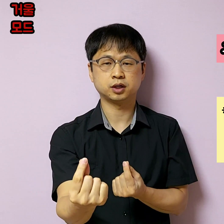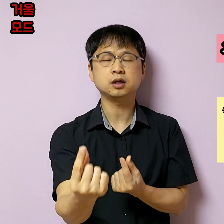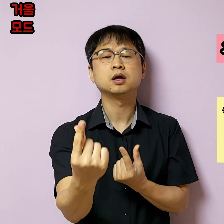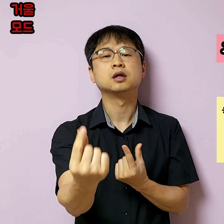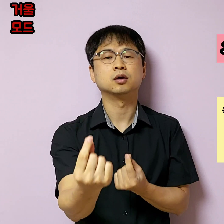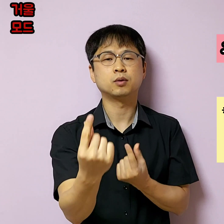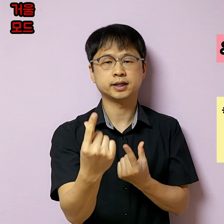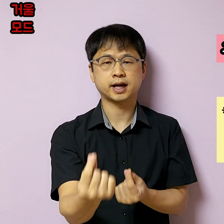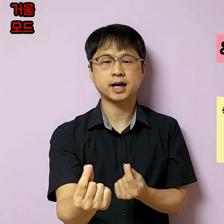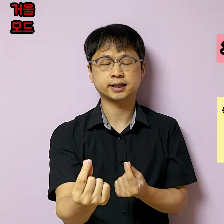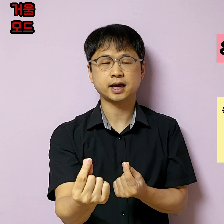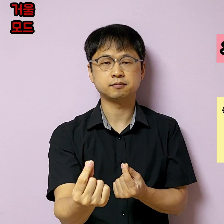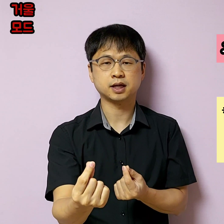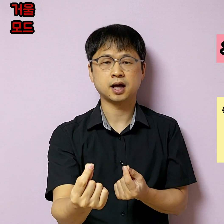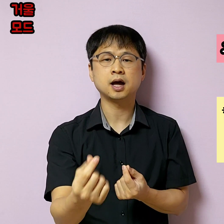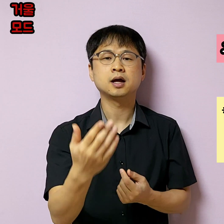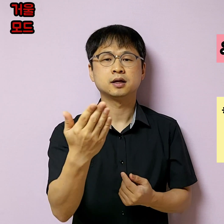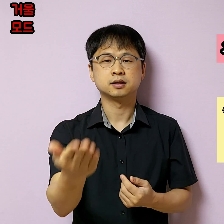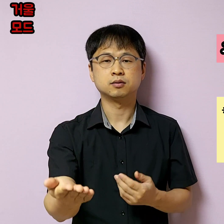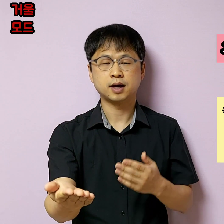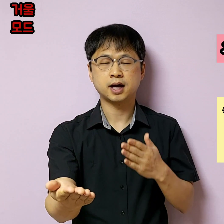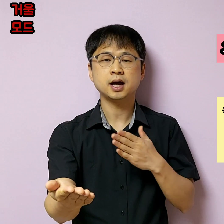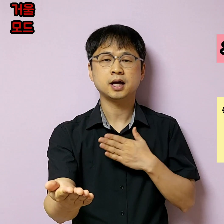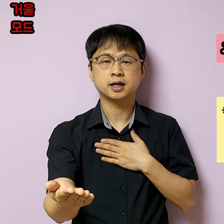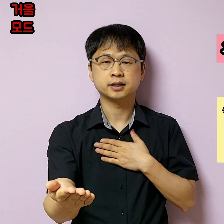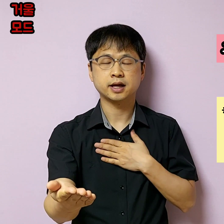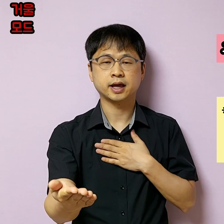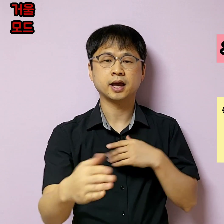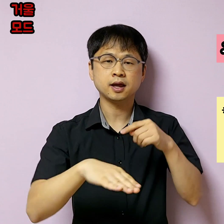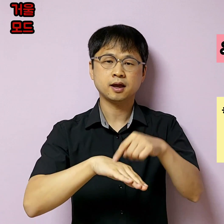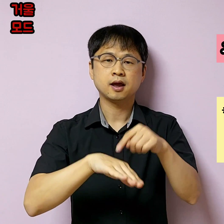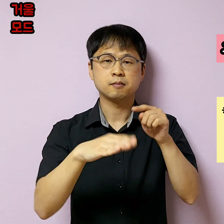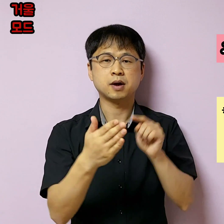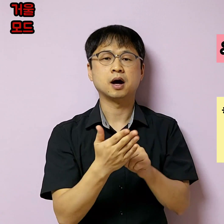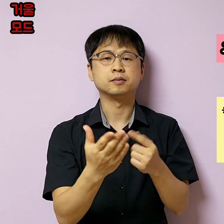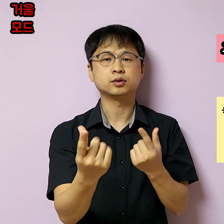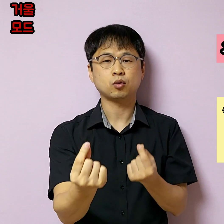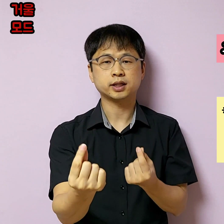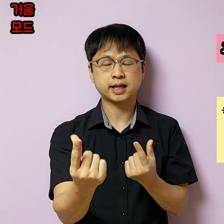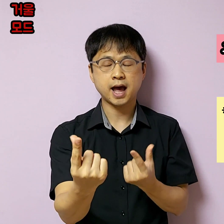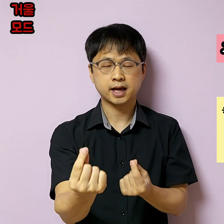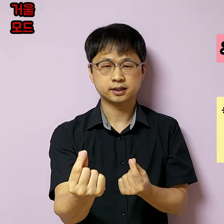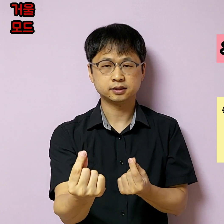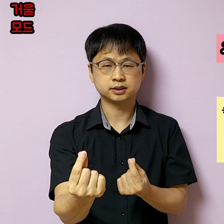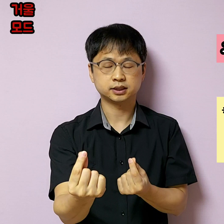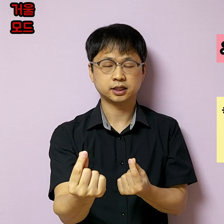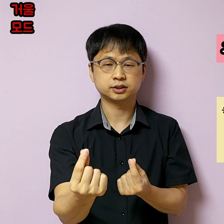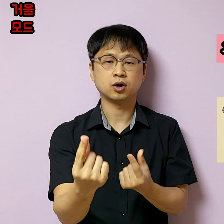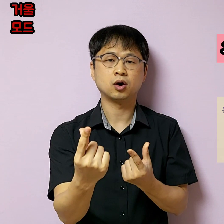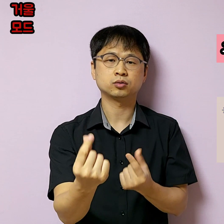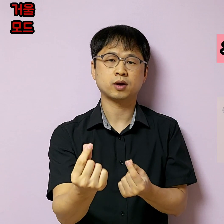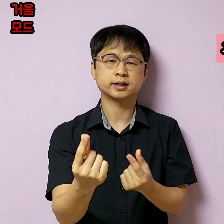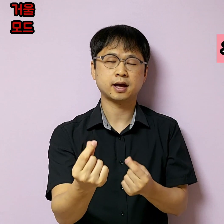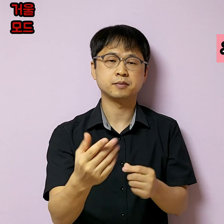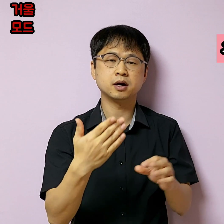붙여주시면 너와 내가 같다입니다. 너와 나의 마음이 똑같다 이런 뜻이 되겠죠.